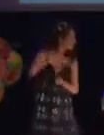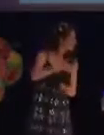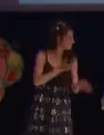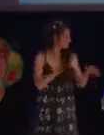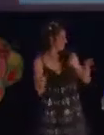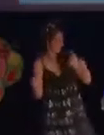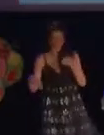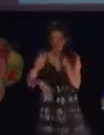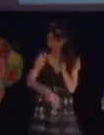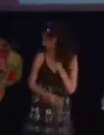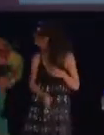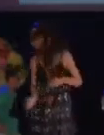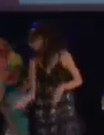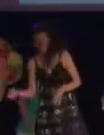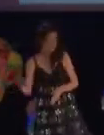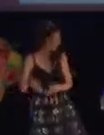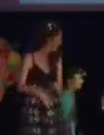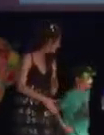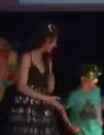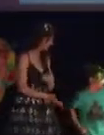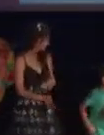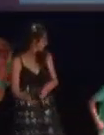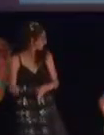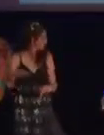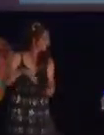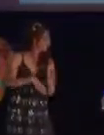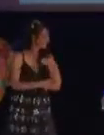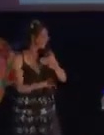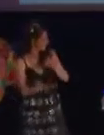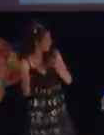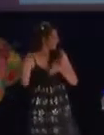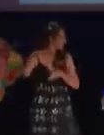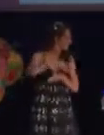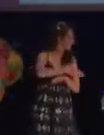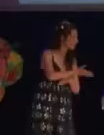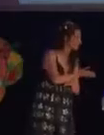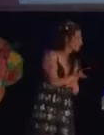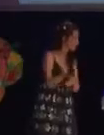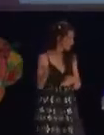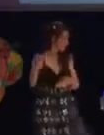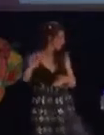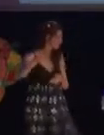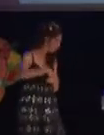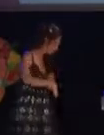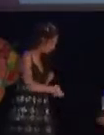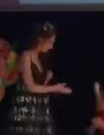nagent, nagent, nagent, nagent, nagent. Les petits poissons dans